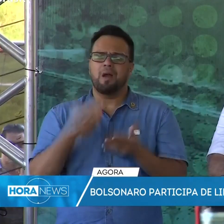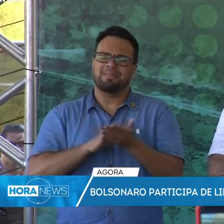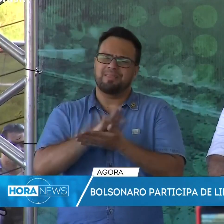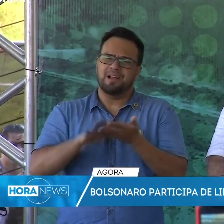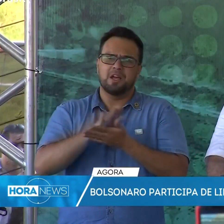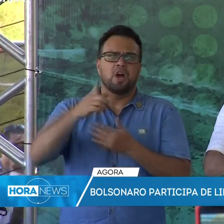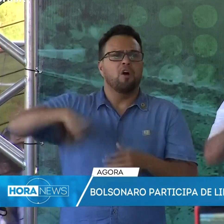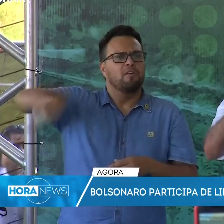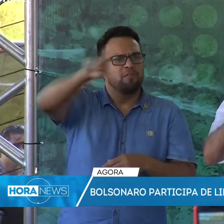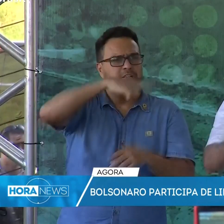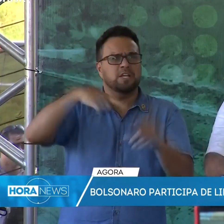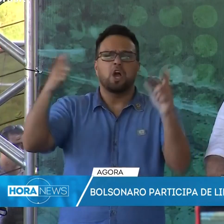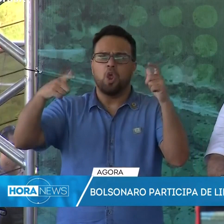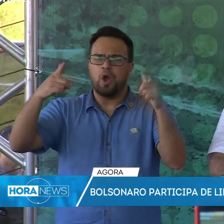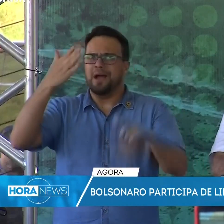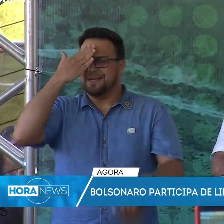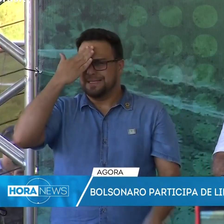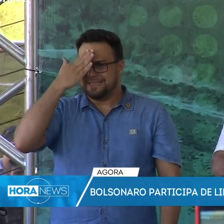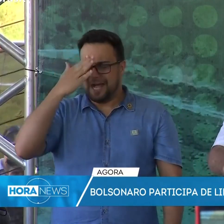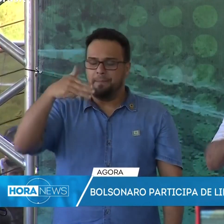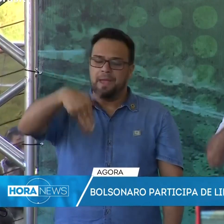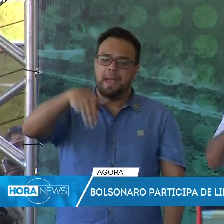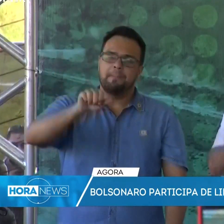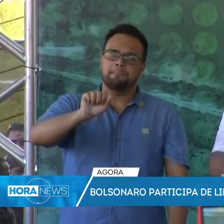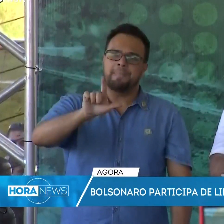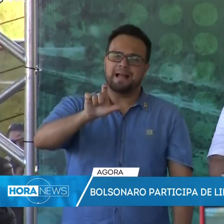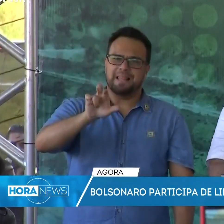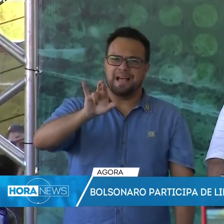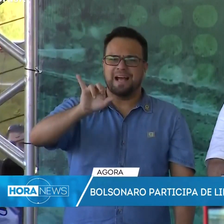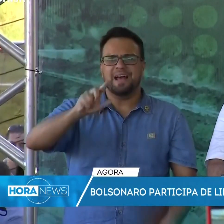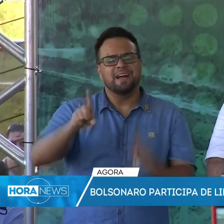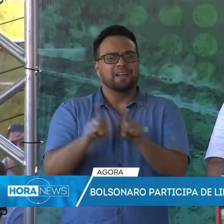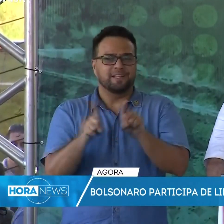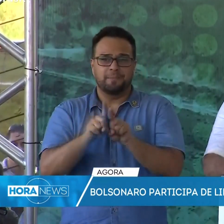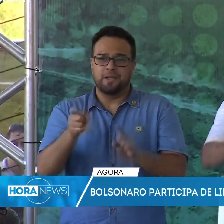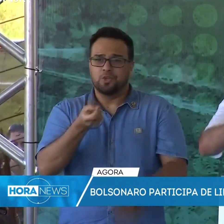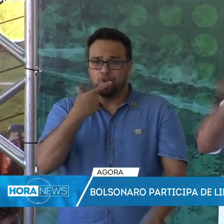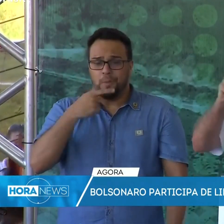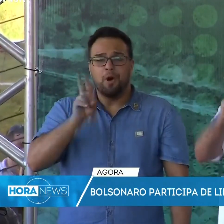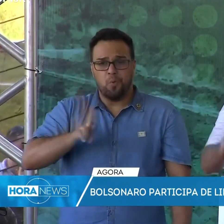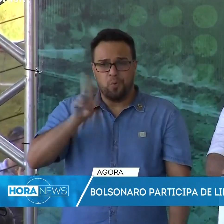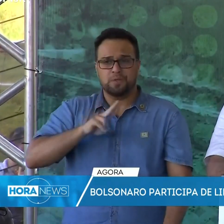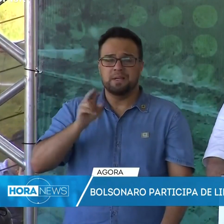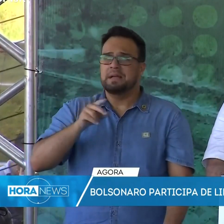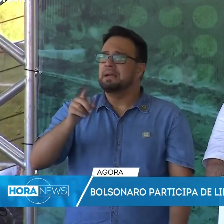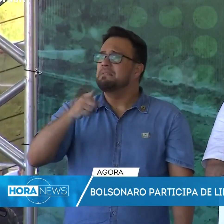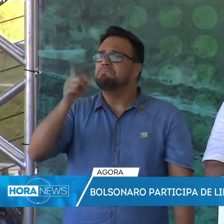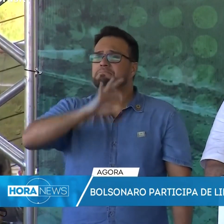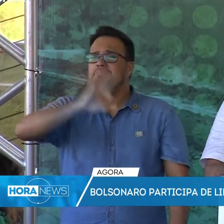nessa região sabem o que é malária e tomam esse medicamento.